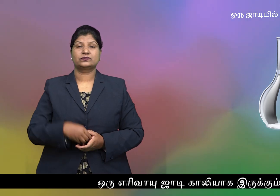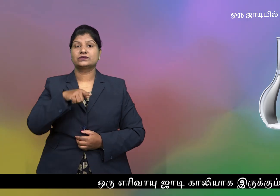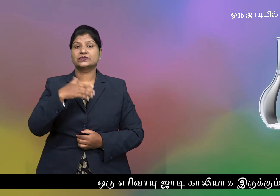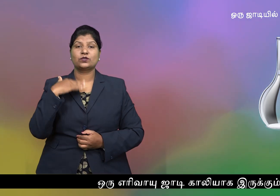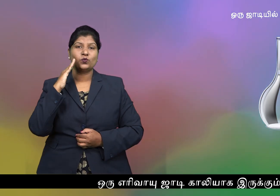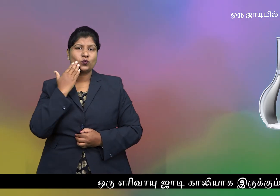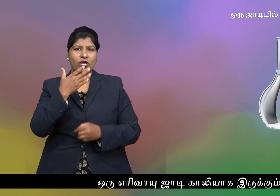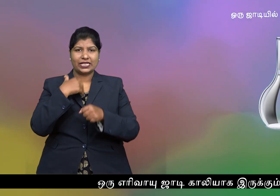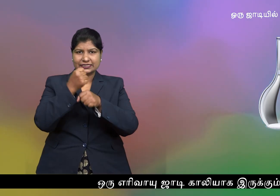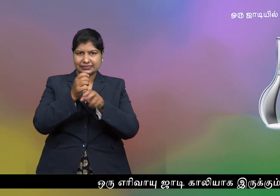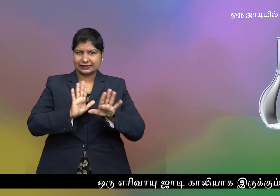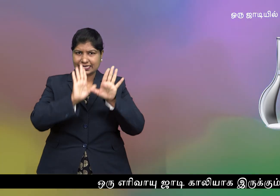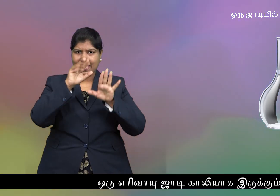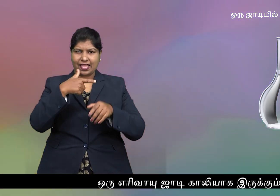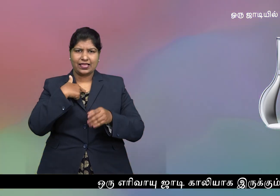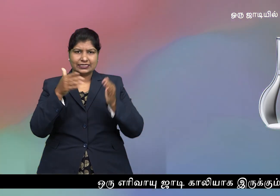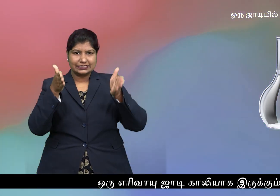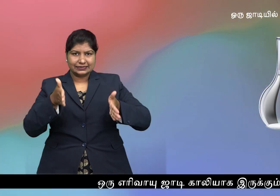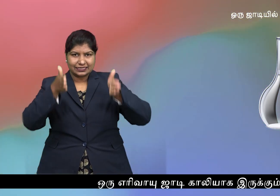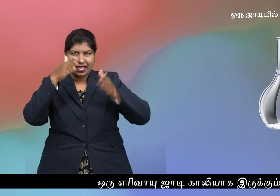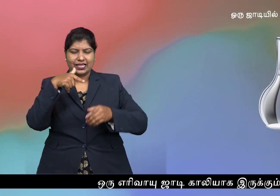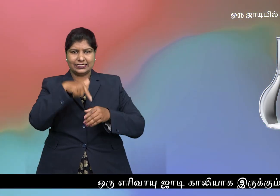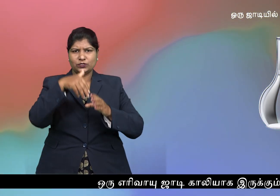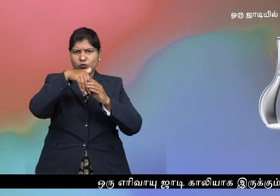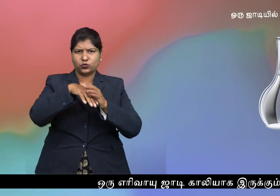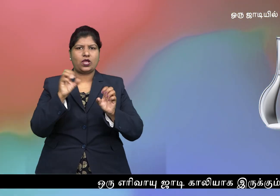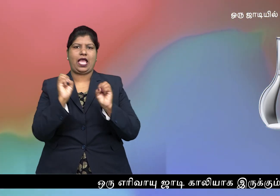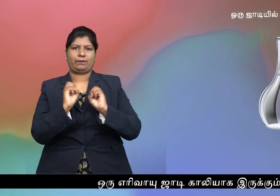ஒரு எரிவாயு ஜாடி காலியாக இருக்கும்போது